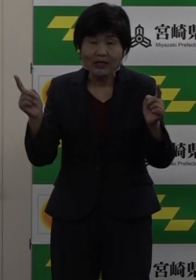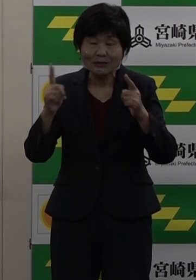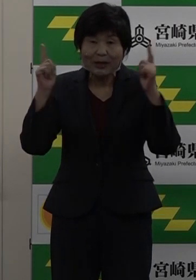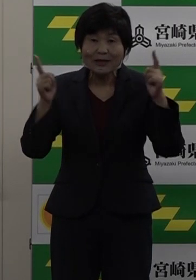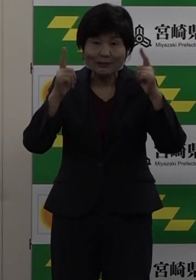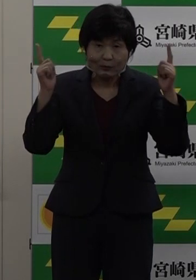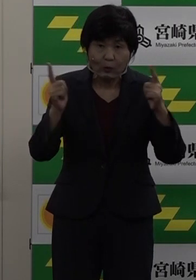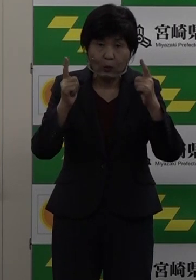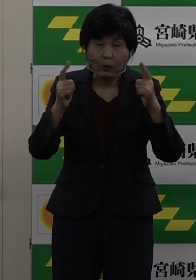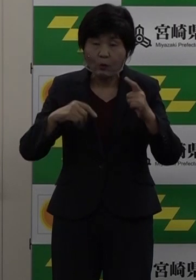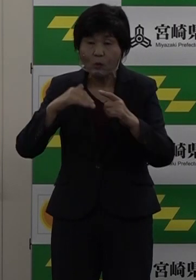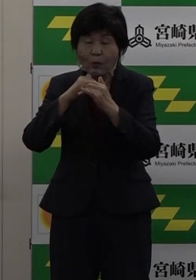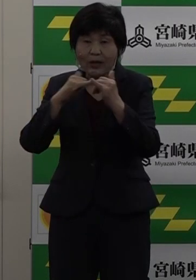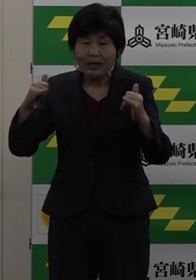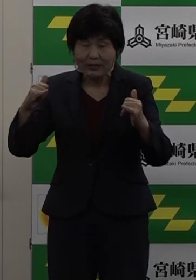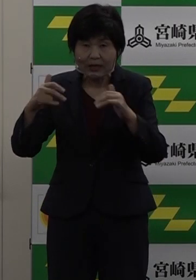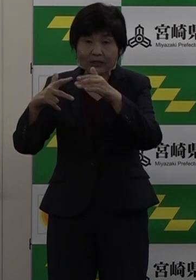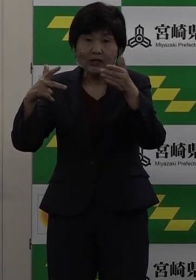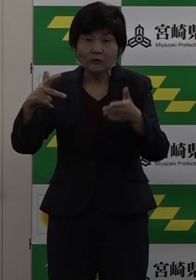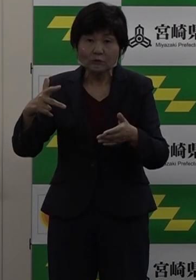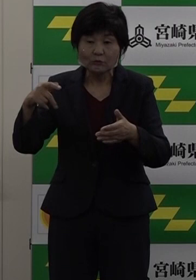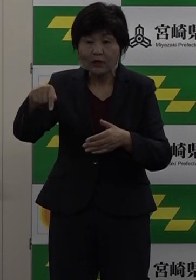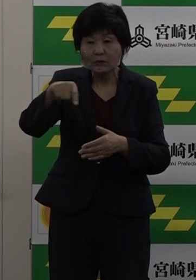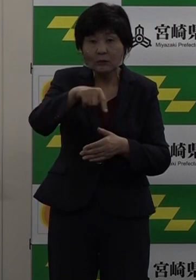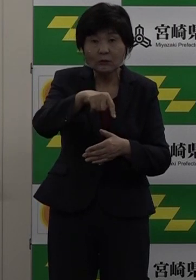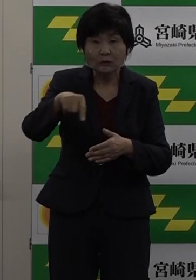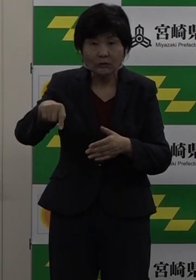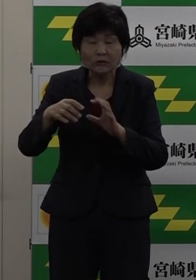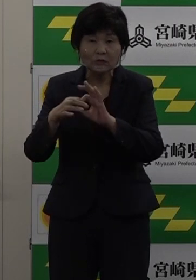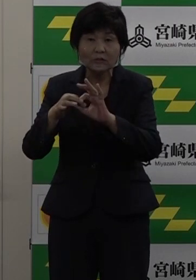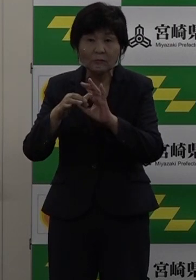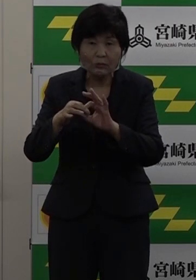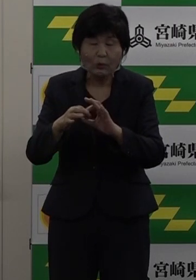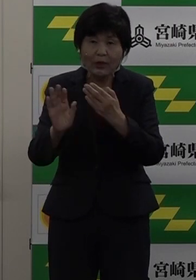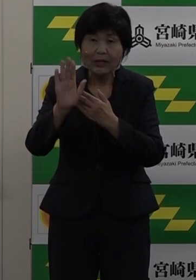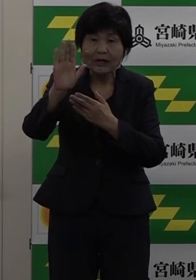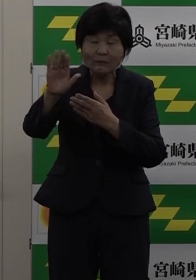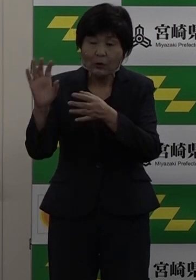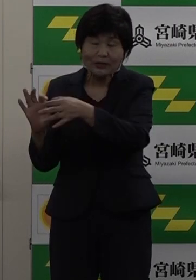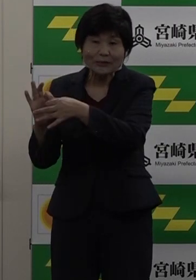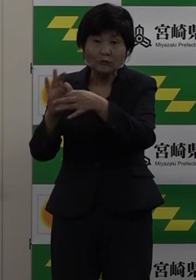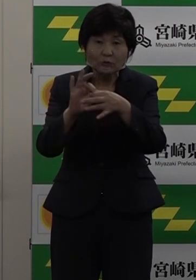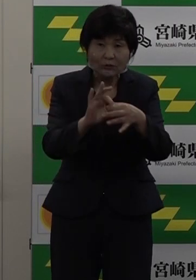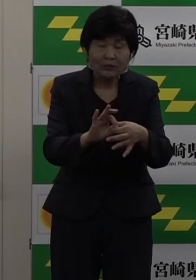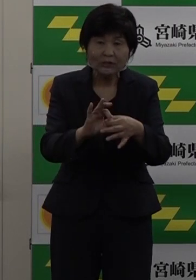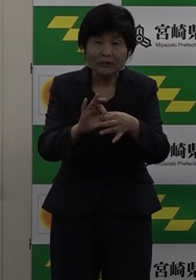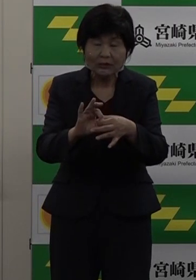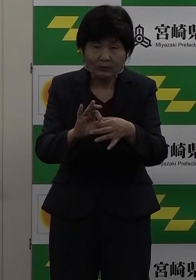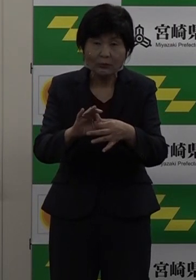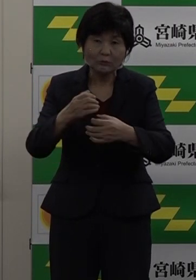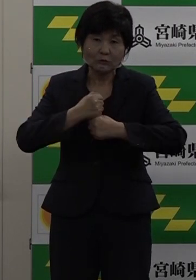等における制限について、引き続きこれも警戒をする必要があろうと考えております。